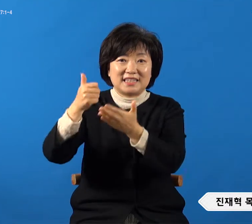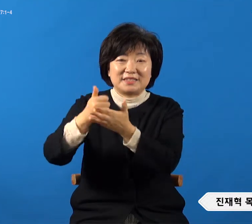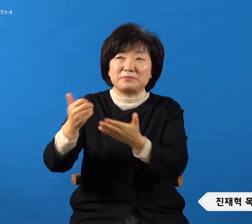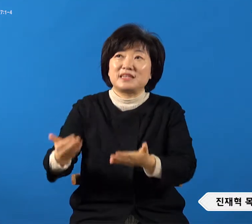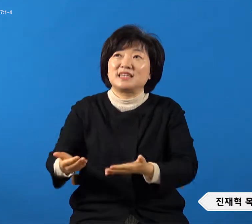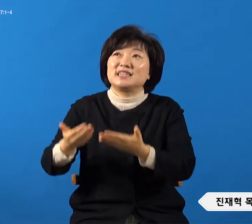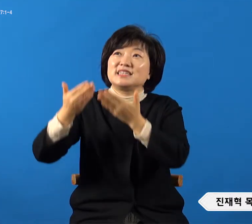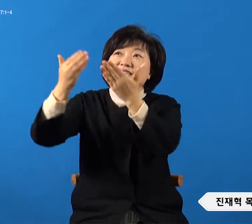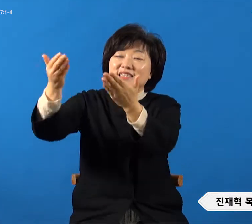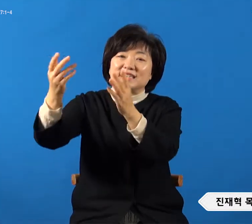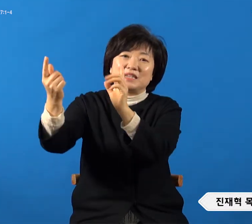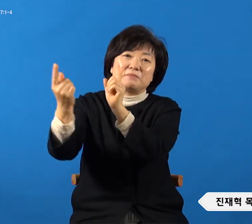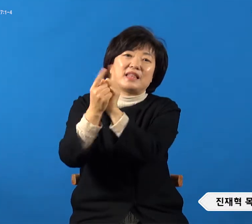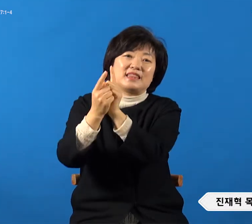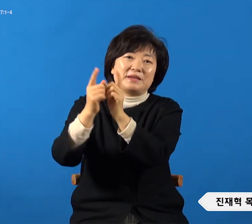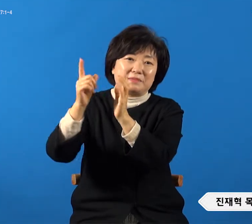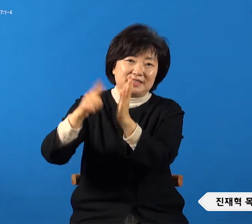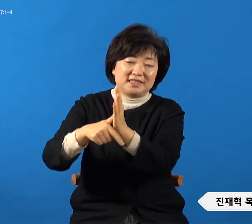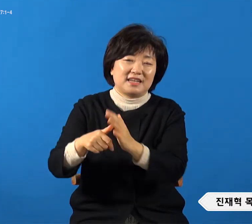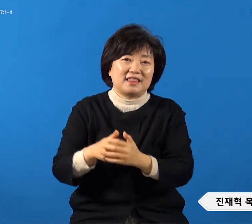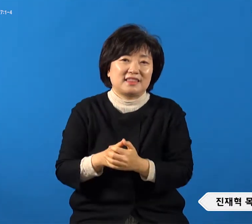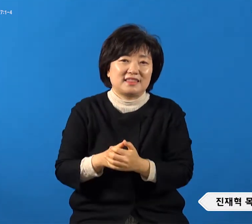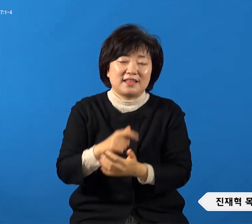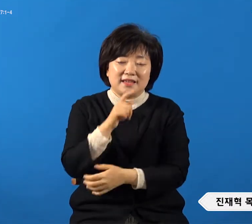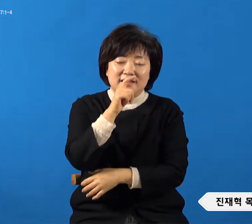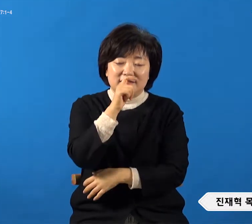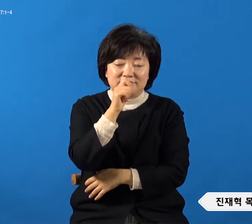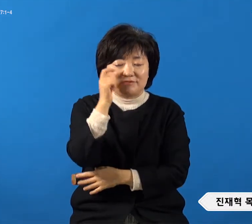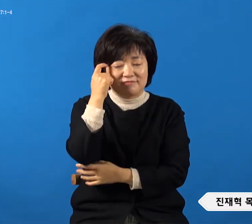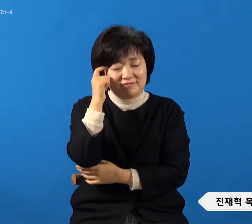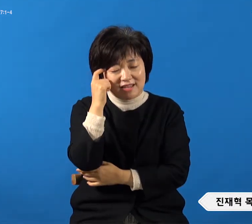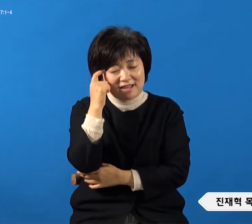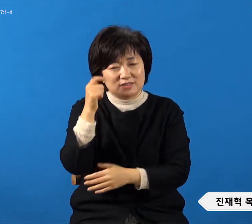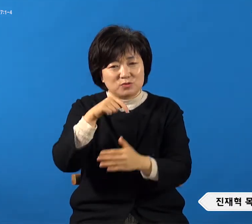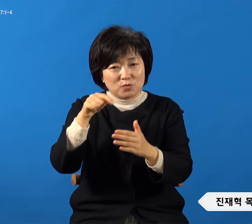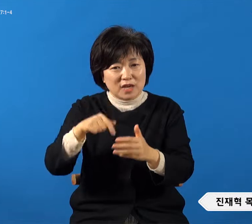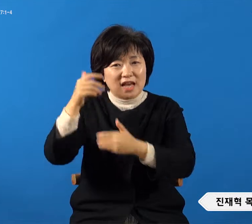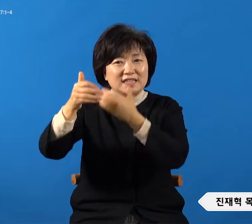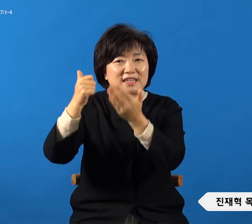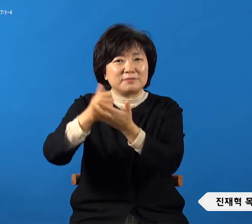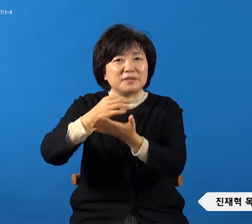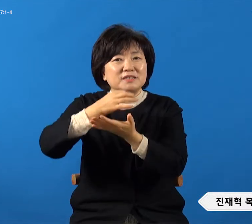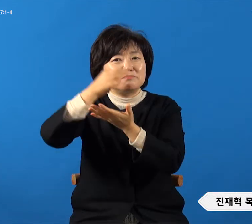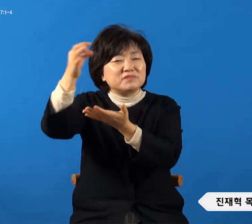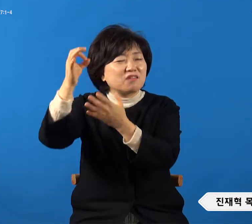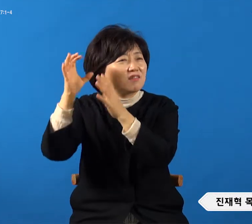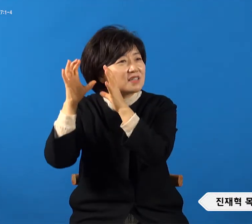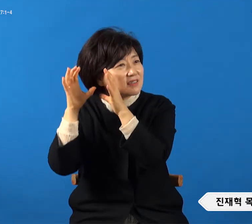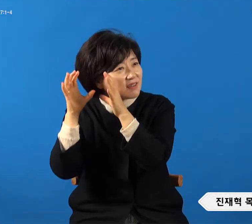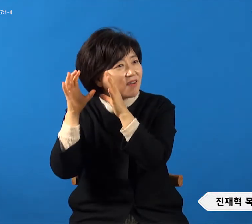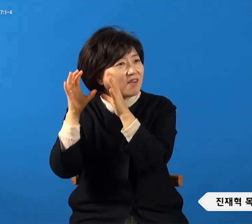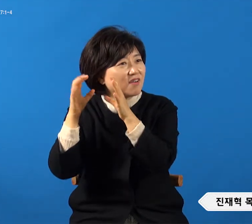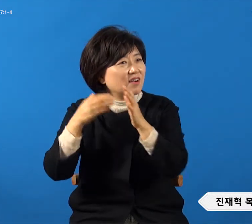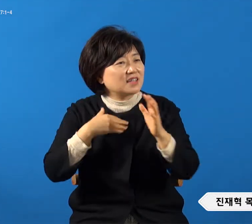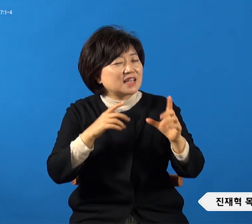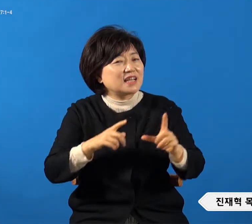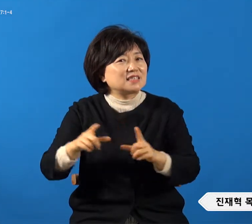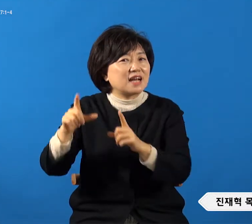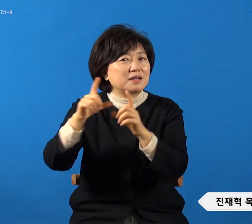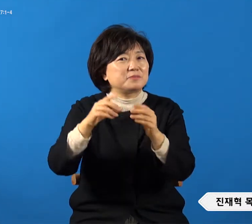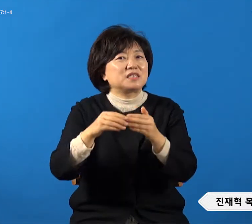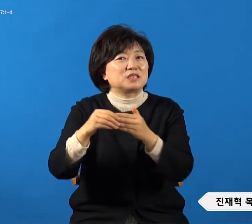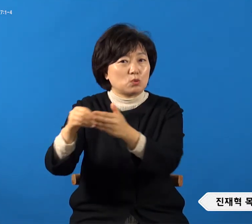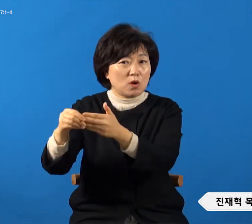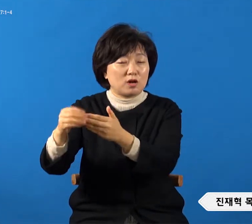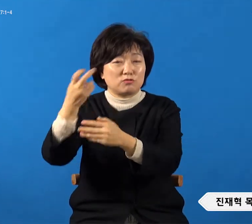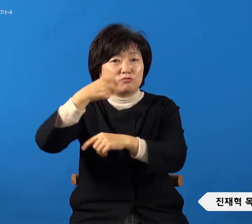만남의 과정을 이야기합니다. 그리고 그 묵상 가운데 우리는 하나님의 음성을 듣습니다. 내 삶을